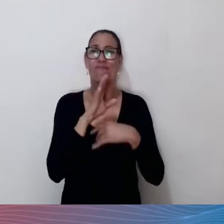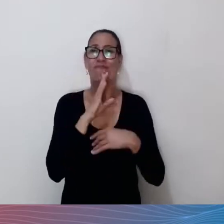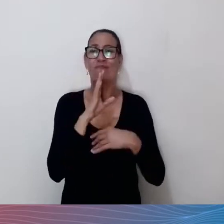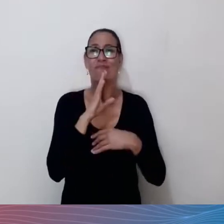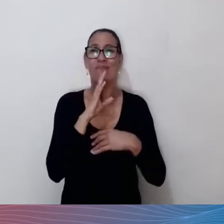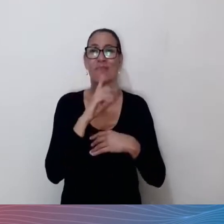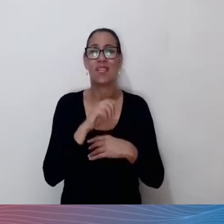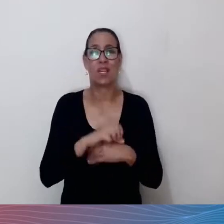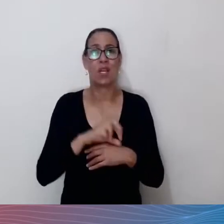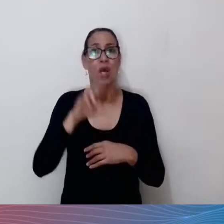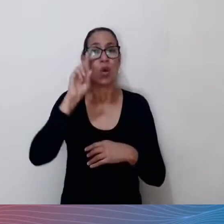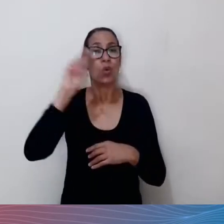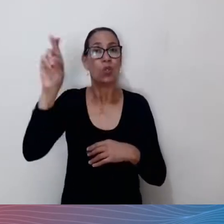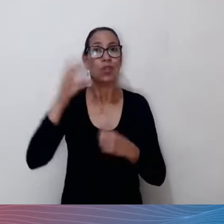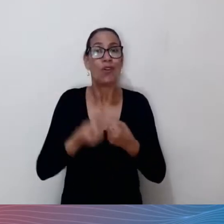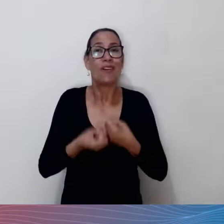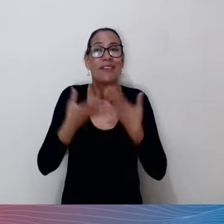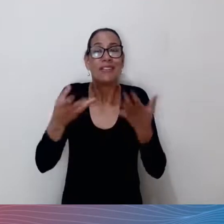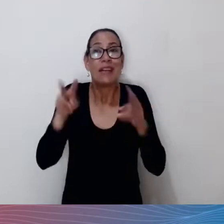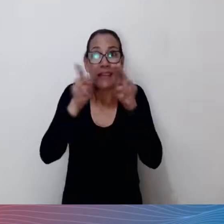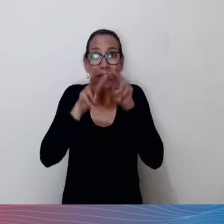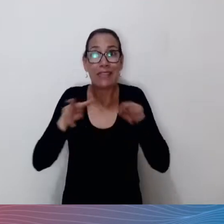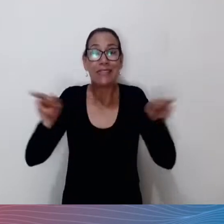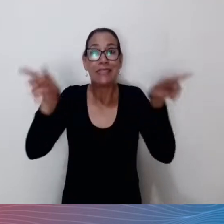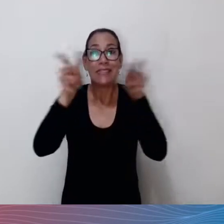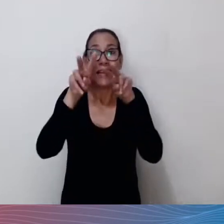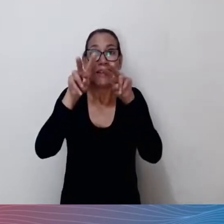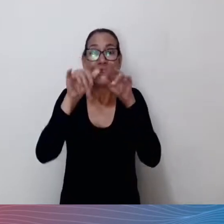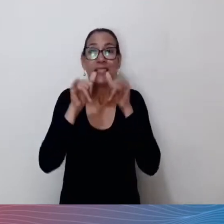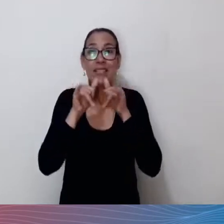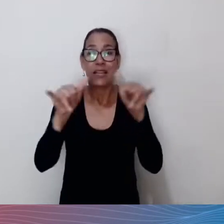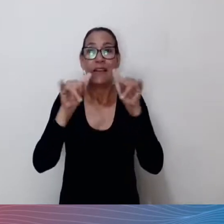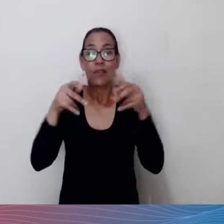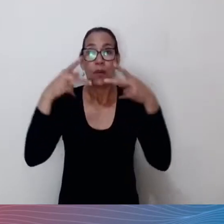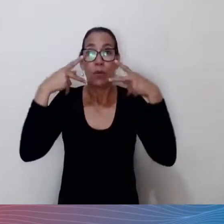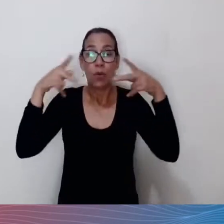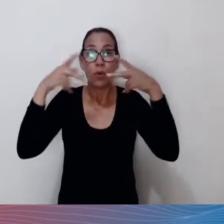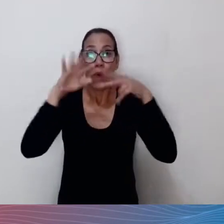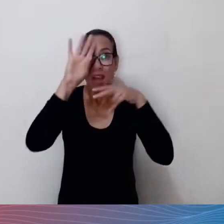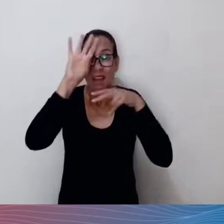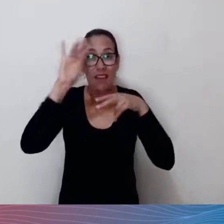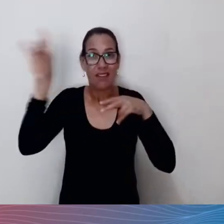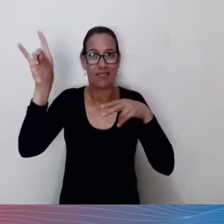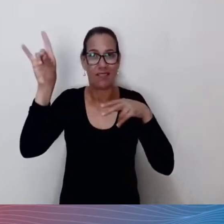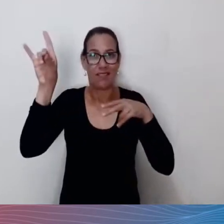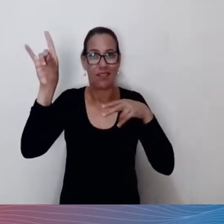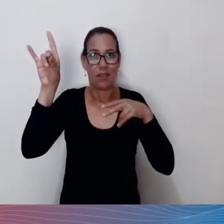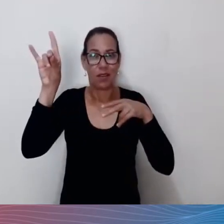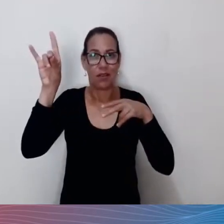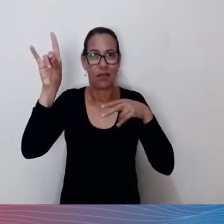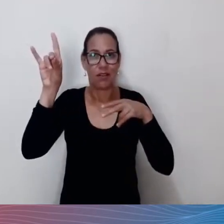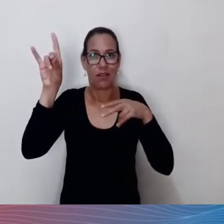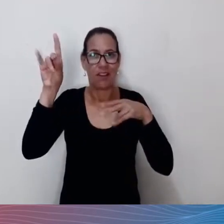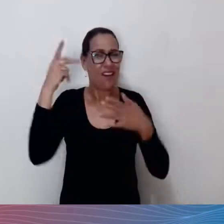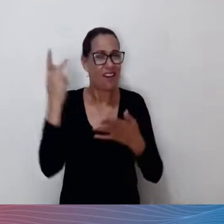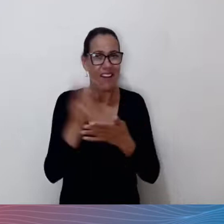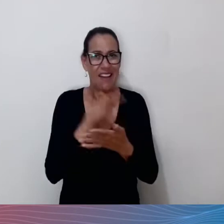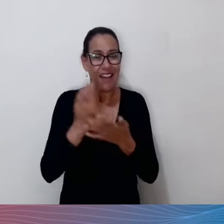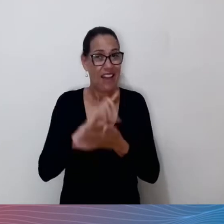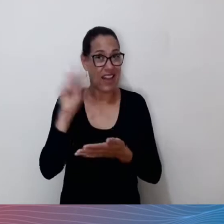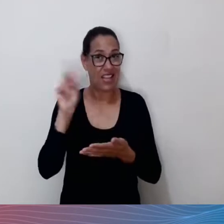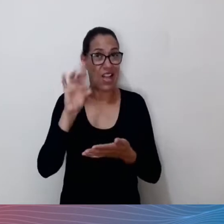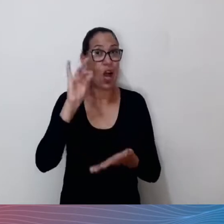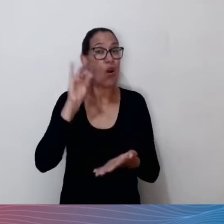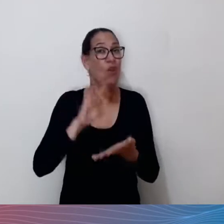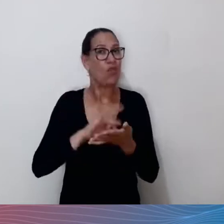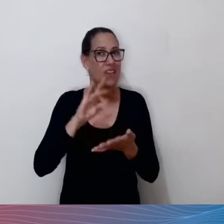Senhor é que fala com o profeta em sonhos. Eu não estou falando de falsos profetas, tá? Então tem profetas de outro nível